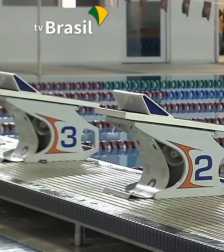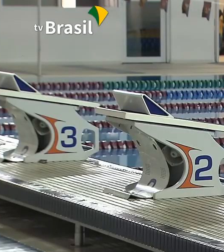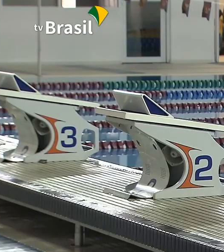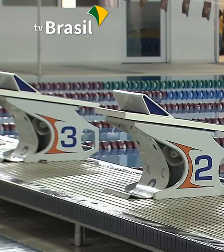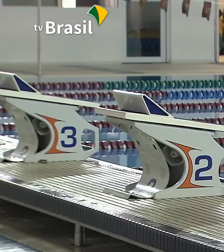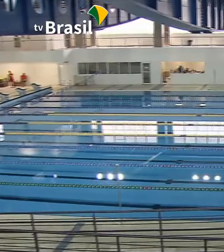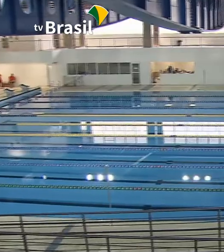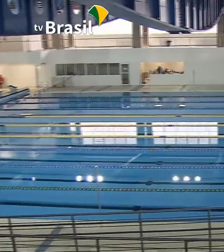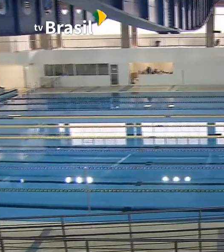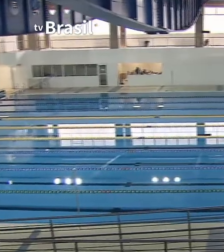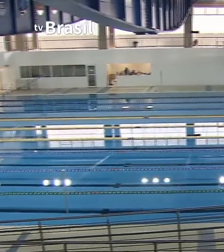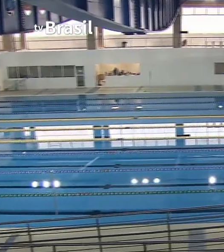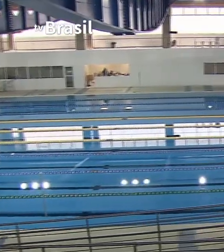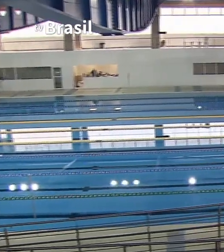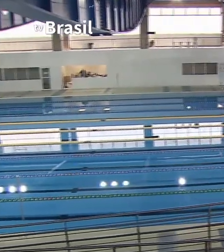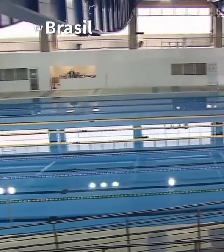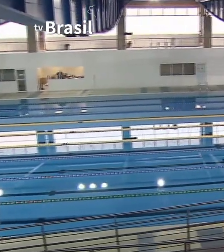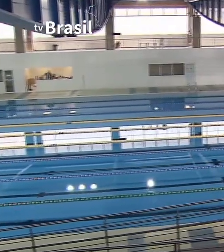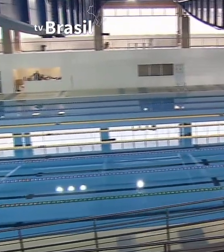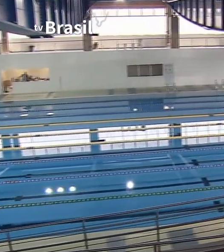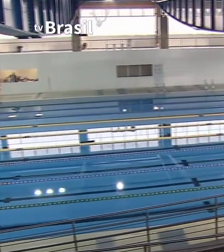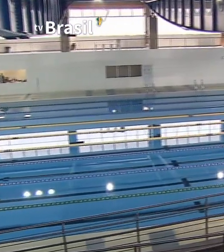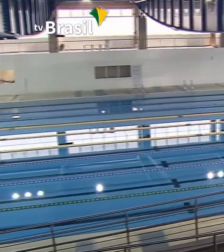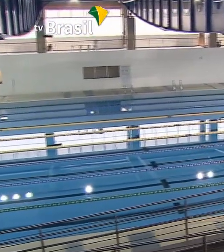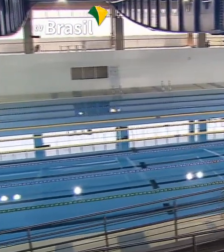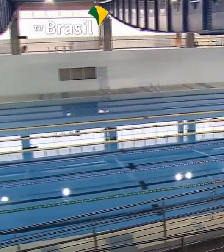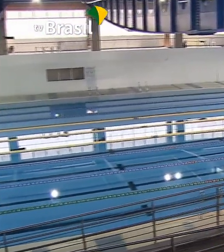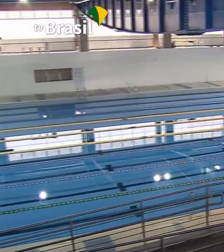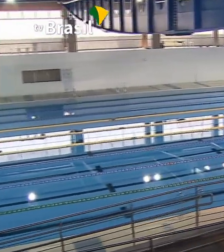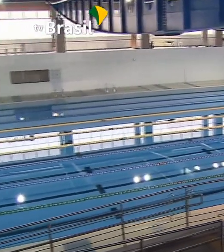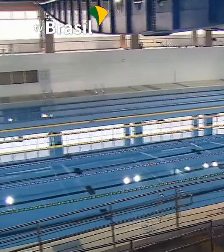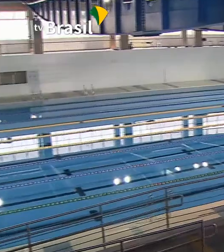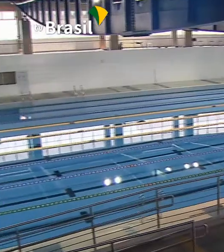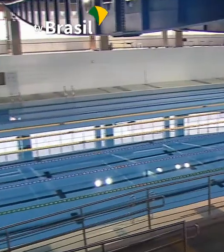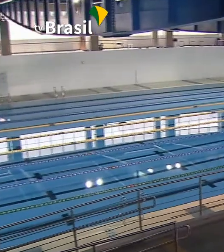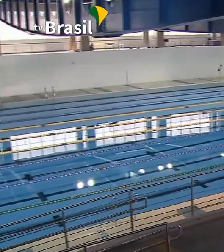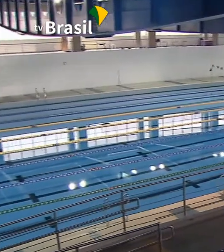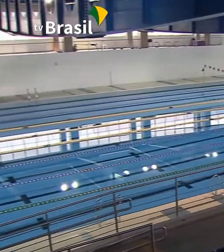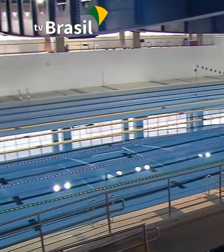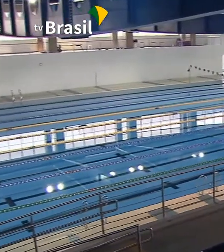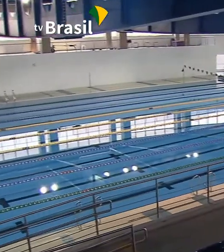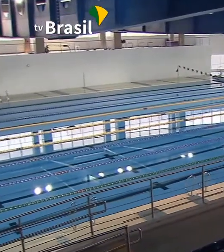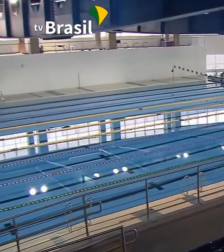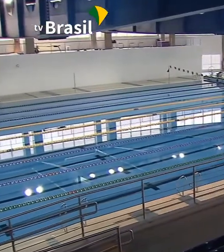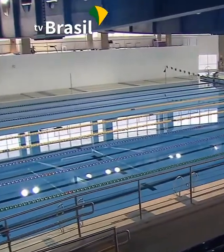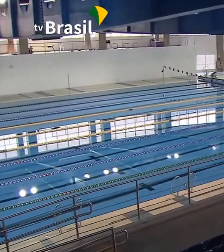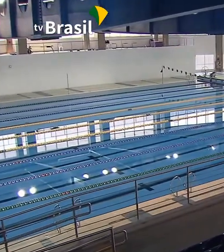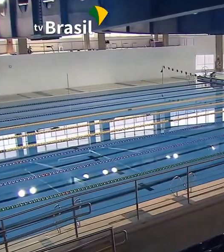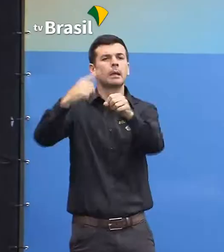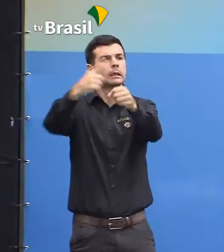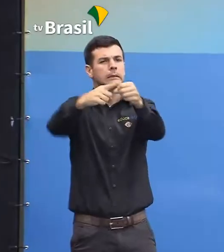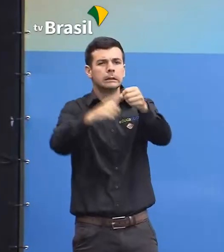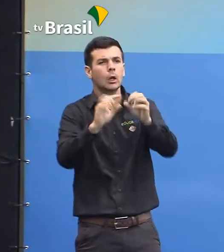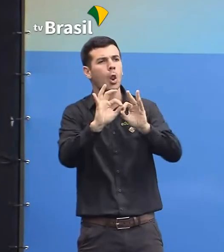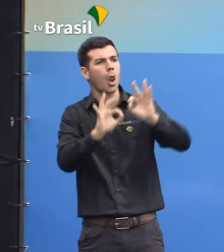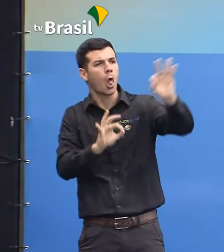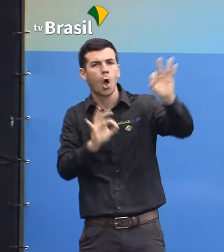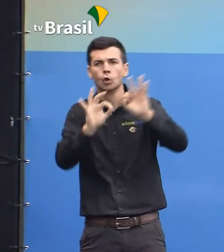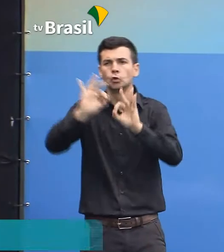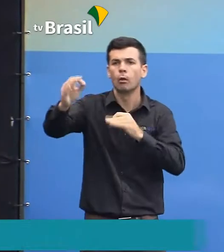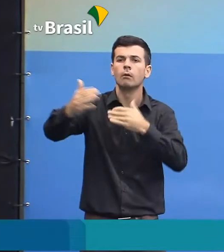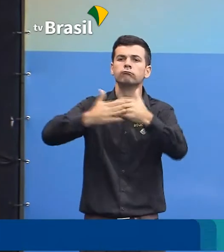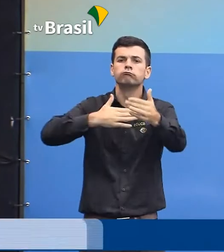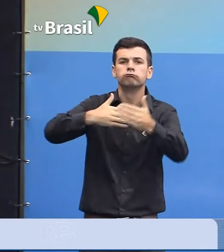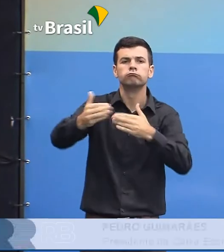treinam no local o objetivo é chegar a 500 crianças de escolas públicas de são paulo ainda neste semestre esse centro é